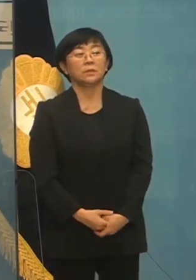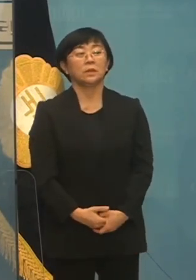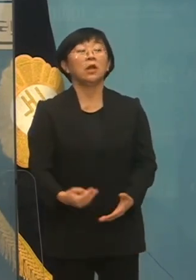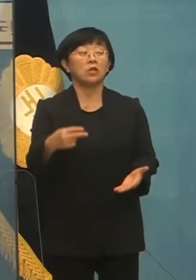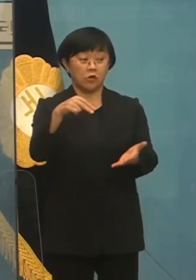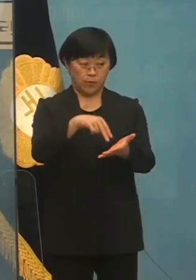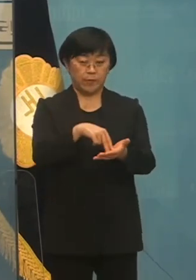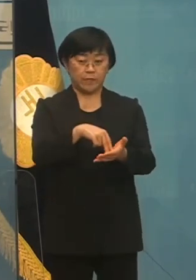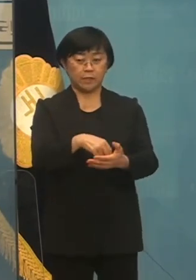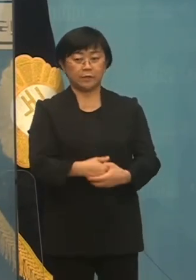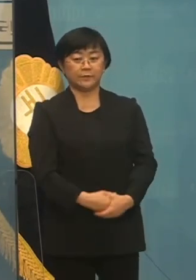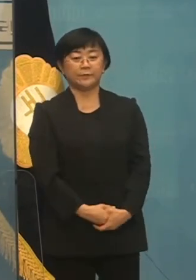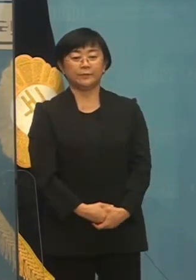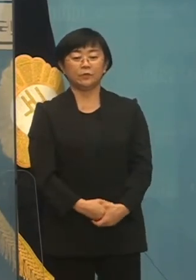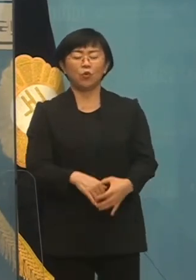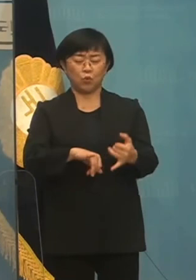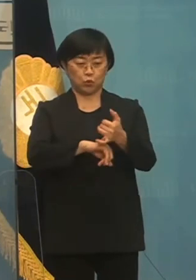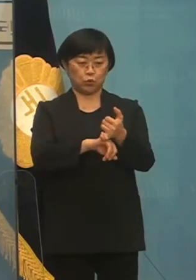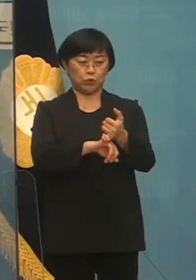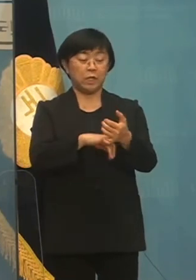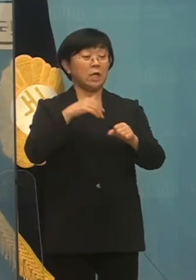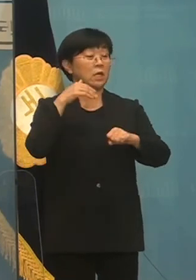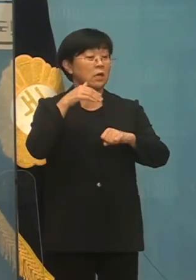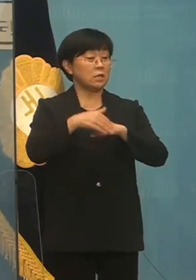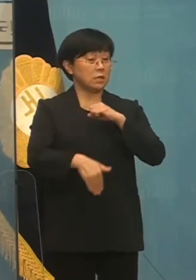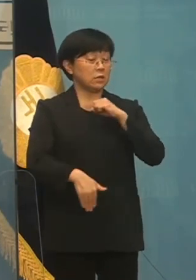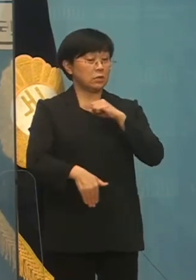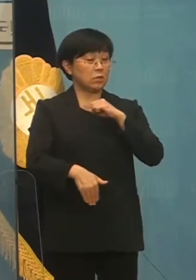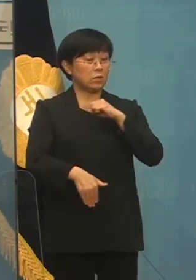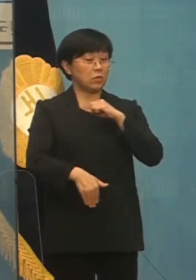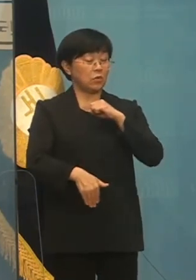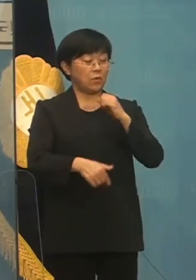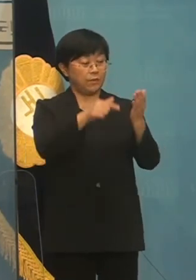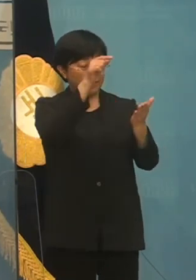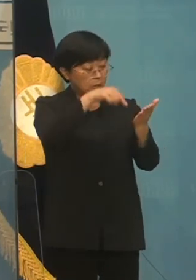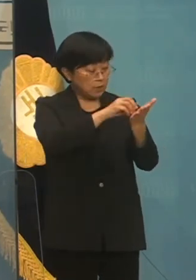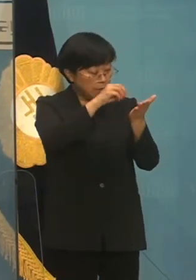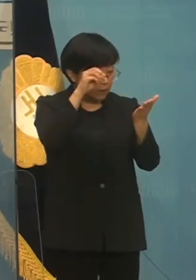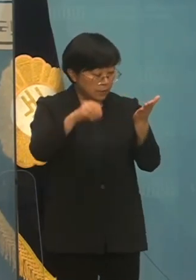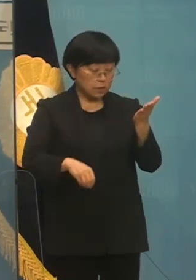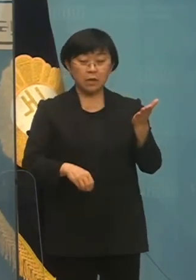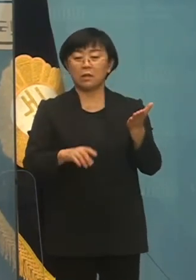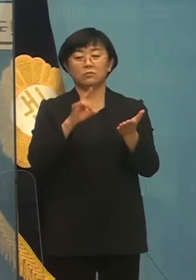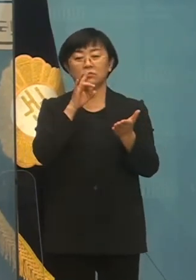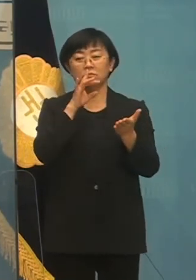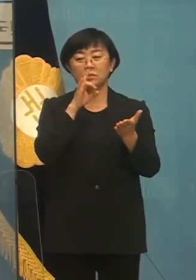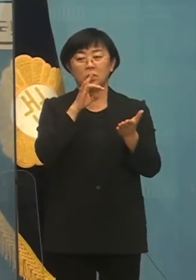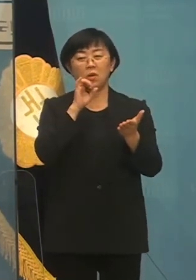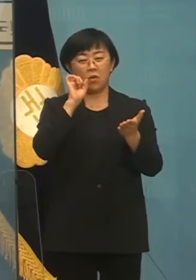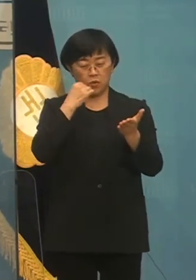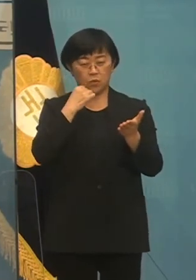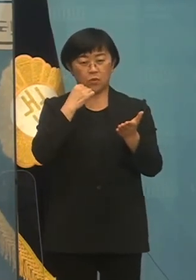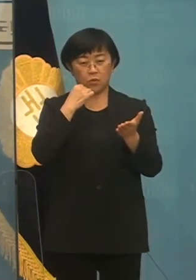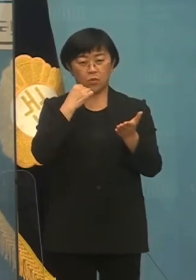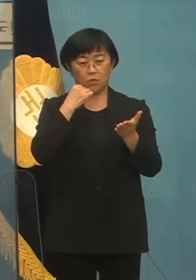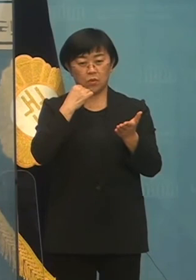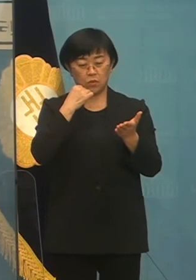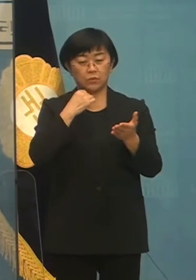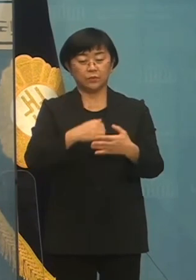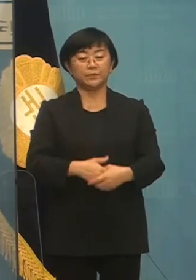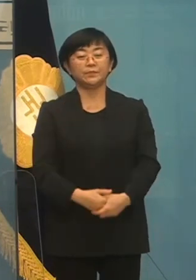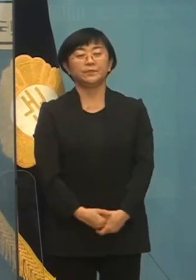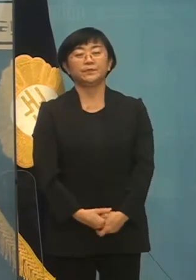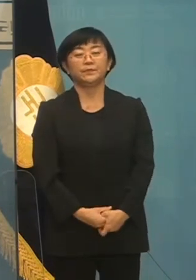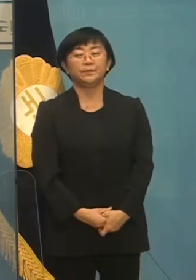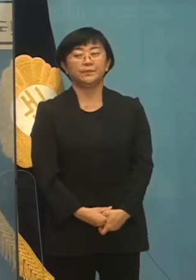일어설 겁니다. 그러나 이런 식의 대접을 받으면서 일어서기는 결코 쉽지도 않고 그러고 싶지도